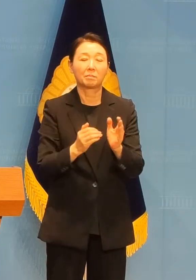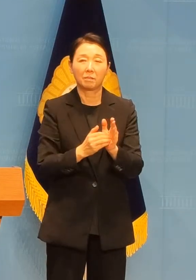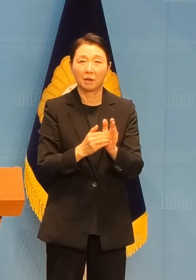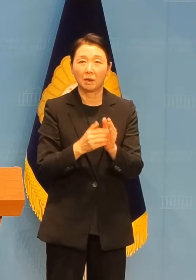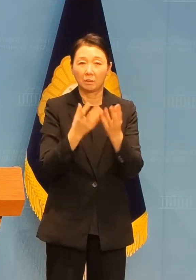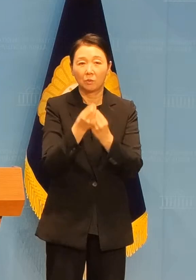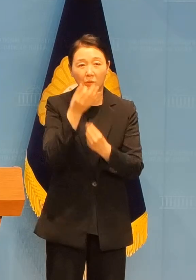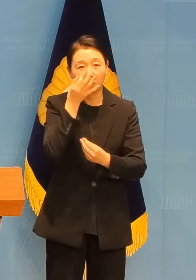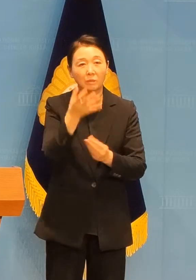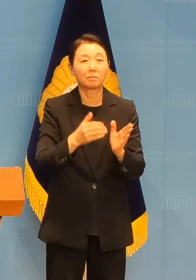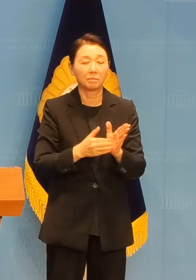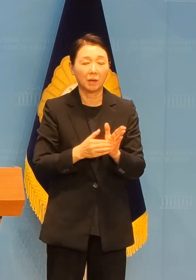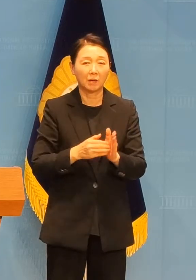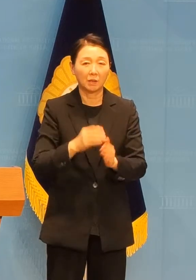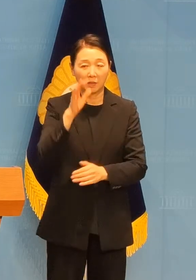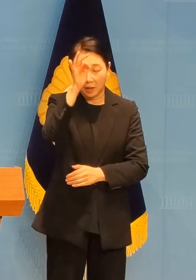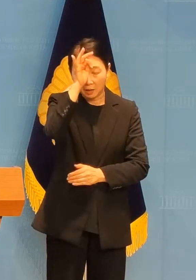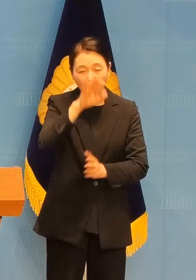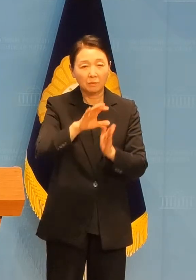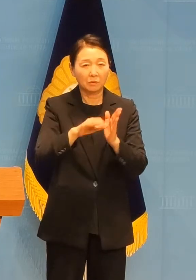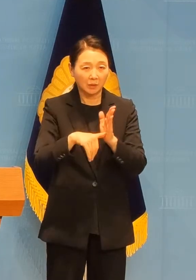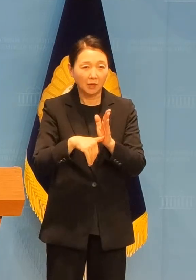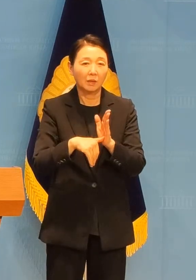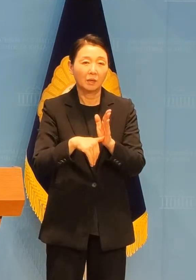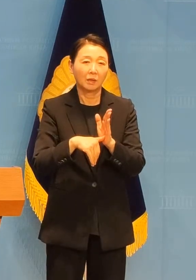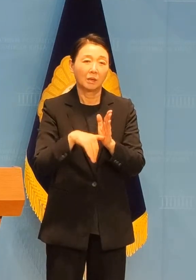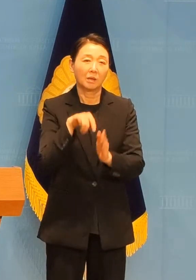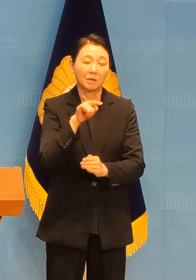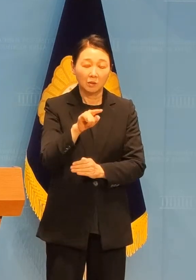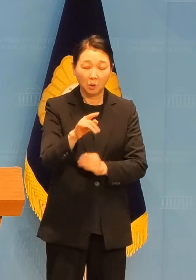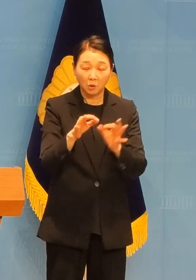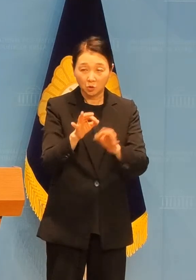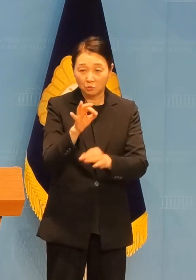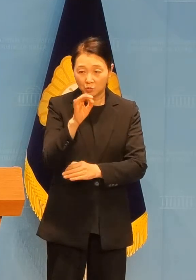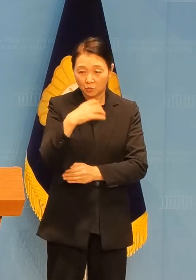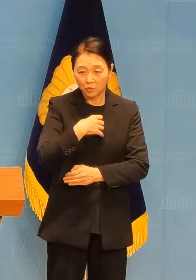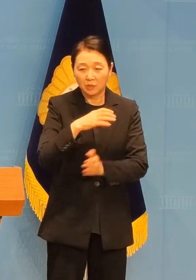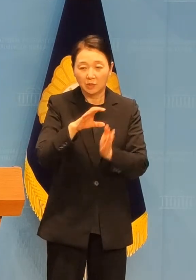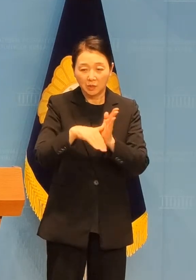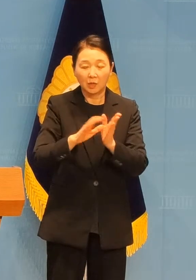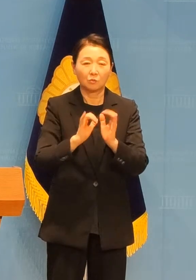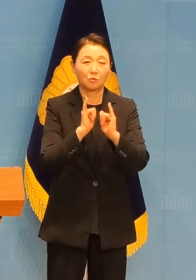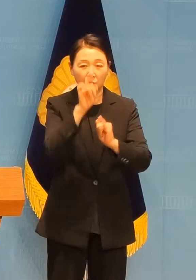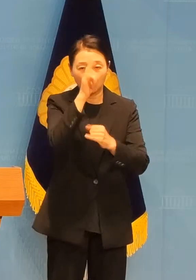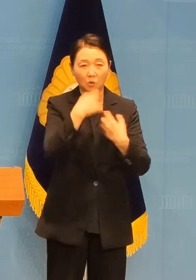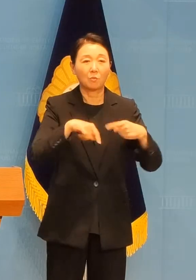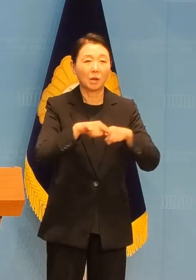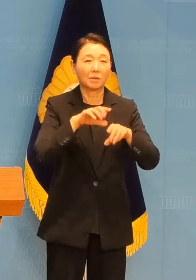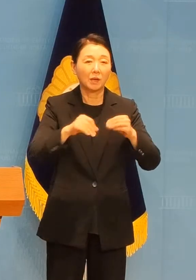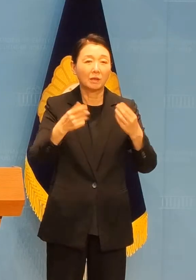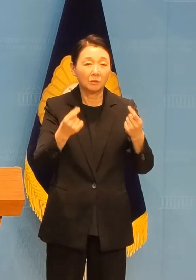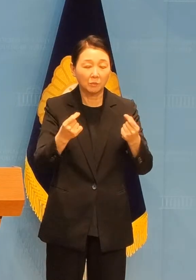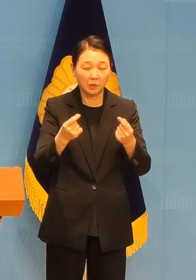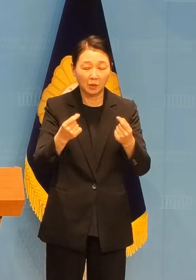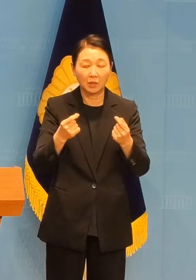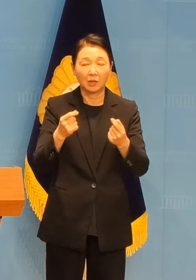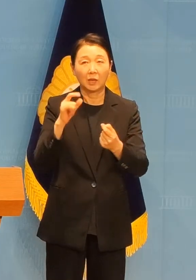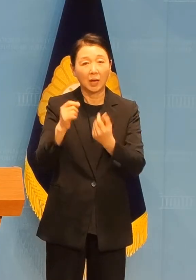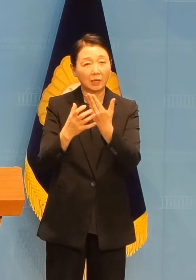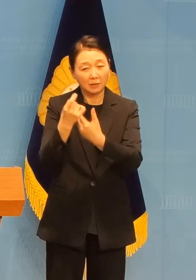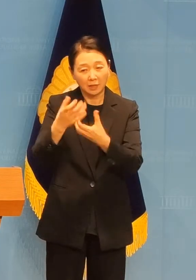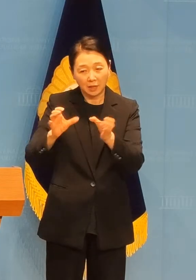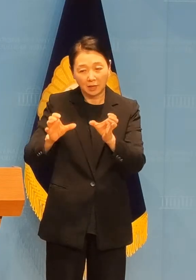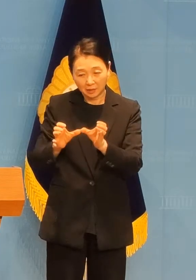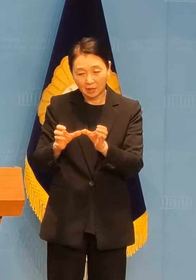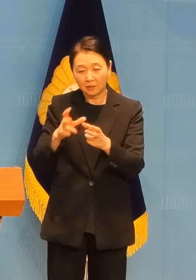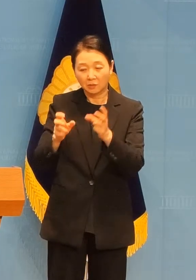국가부도 위기를 민주당의 국민의 정부가 국민과 함께 수습했듯이 한나라당 출신 시장이 남긴